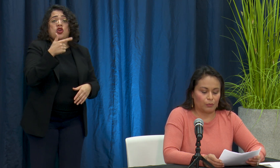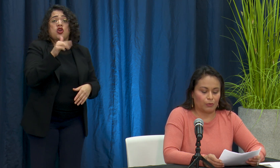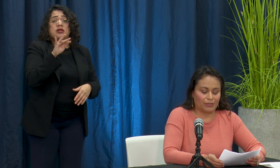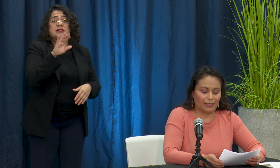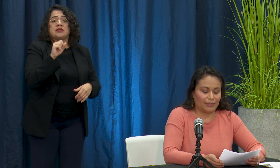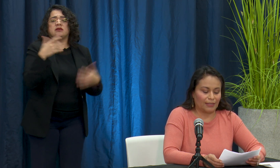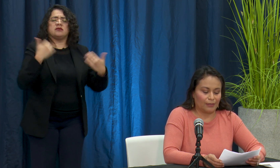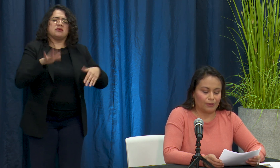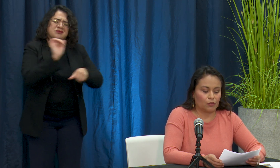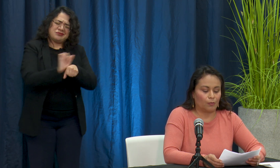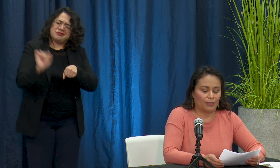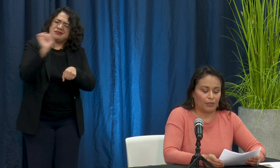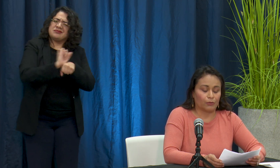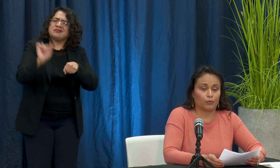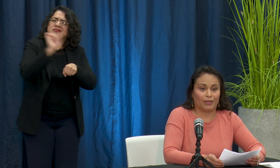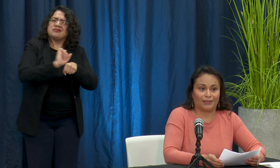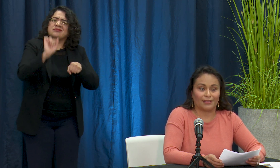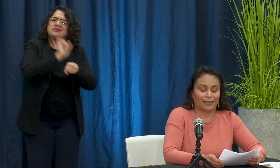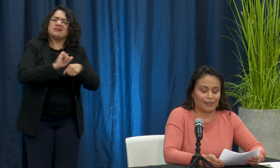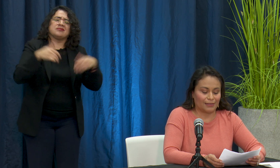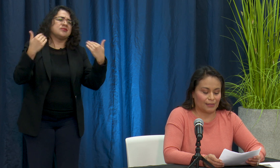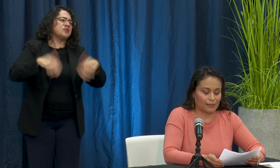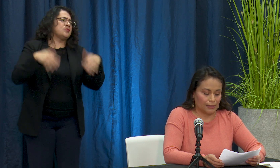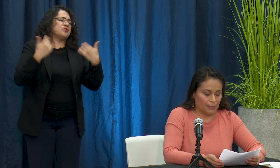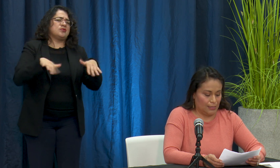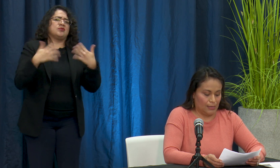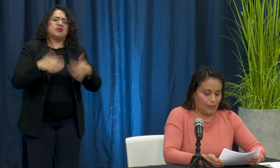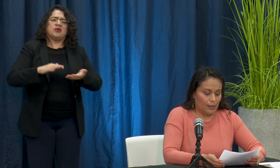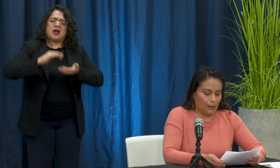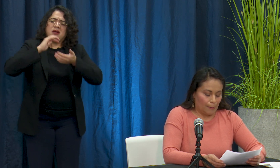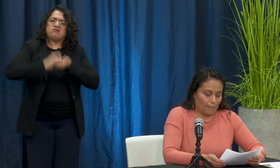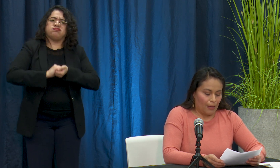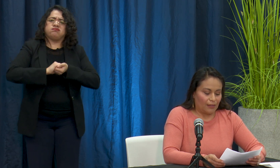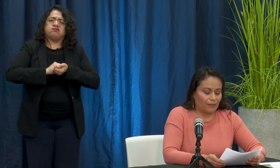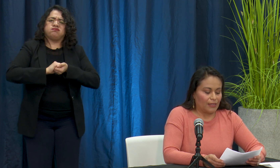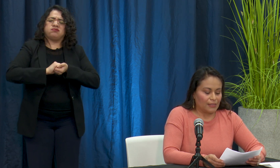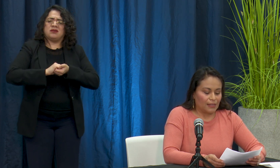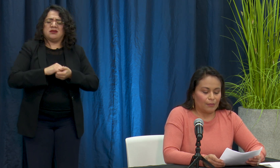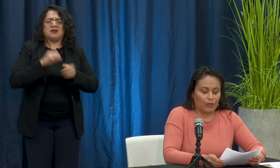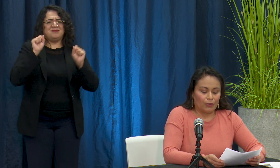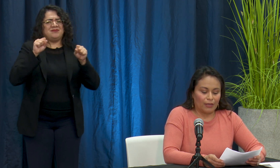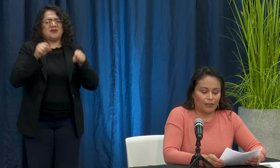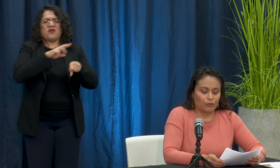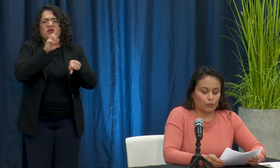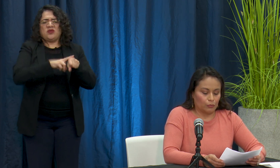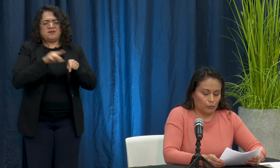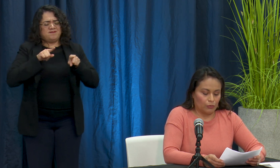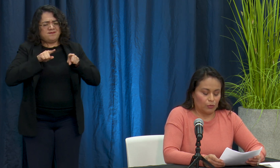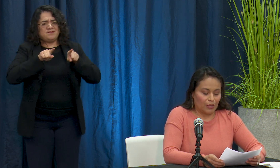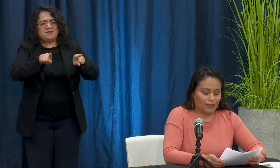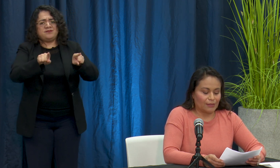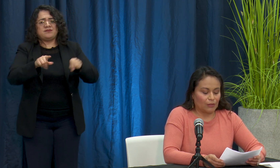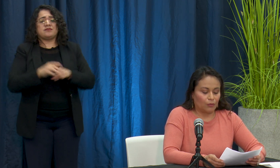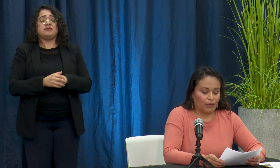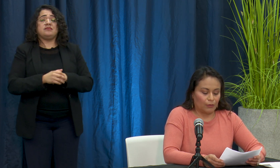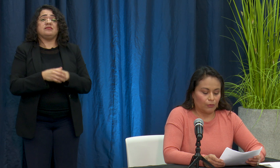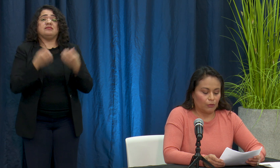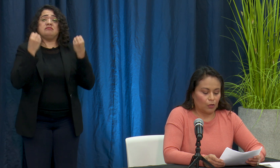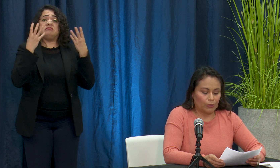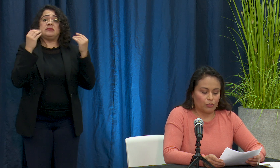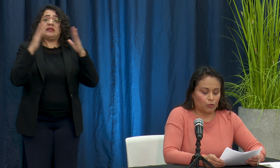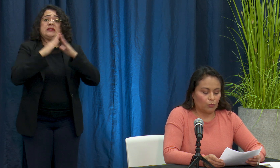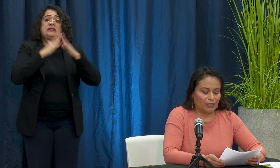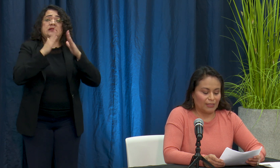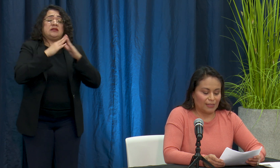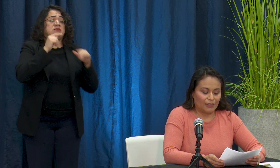de Long Beach por ser increíbles compañeros durante esta crisis. A diferencia de la mayoría de las ciudades del condado,